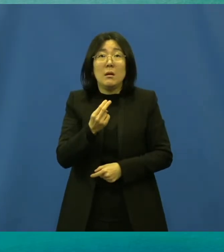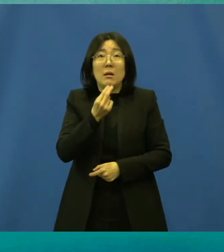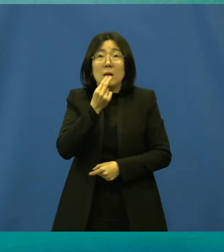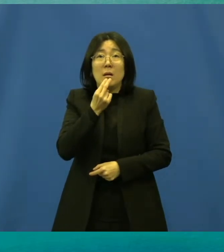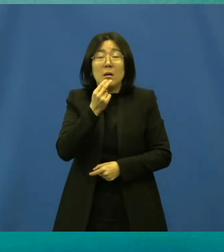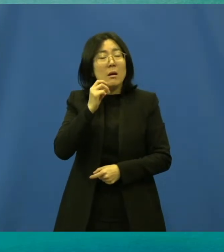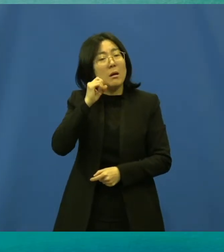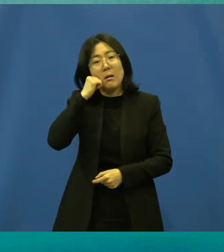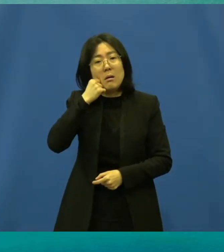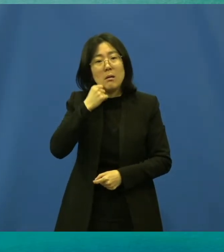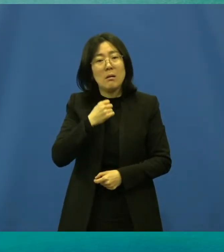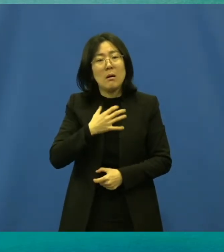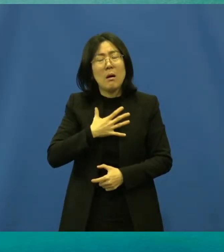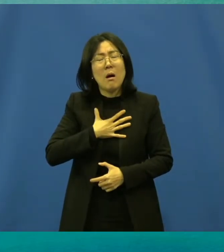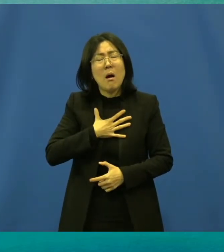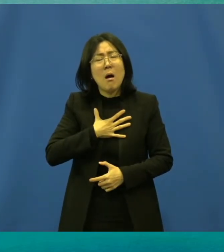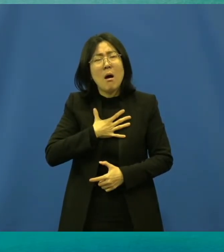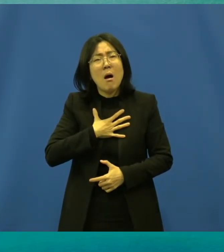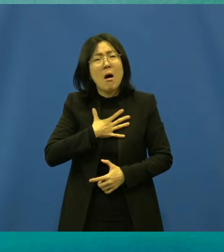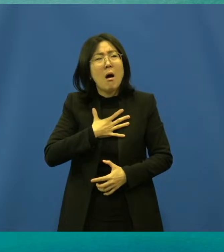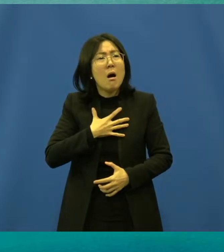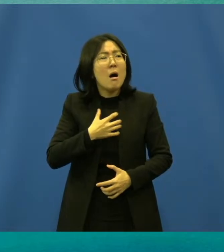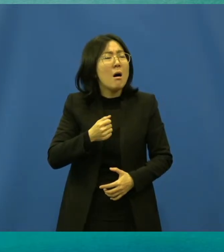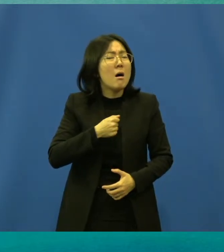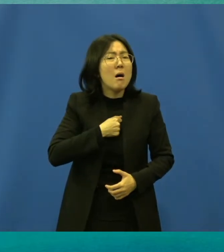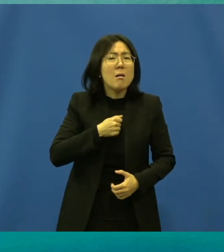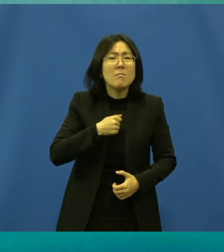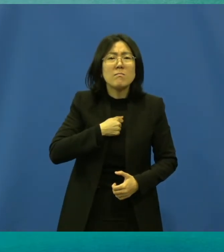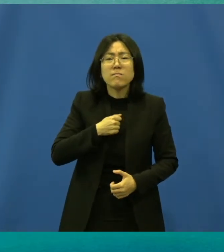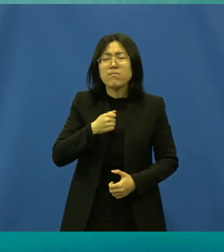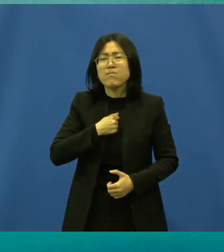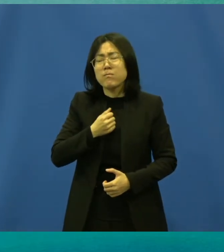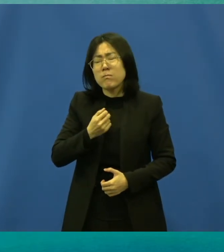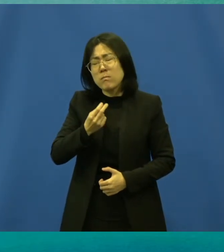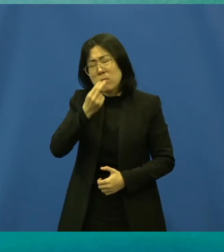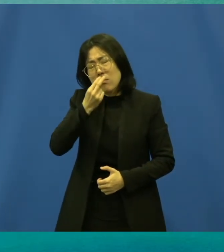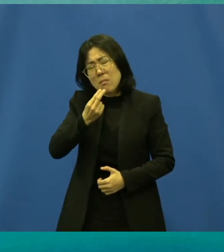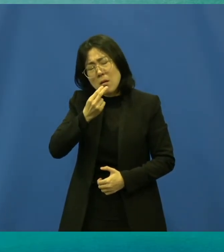어려워요. 가슴이 답답해요. 호흡조차도 어려워요.